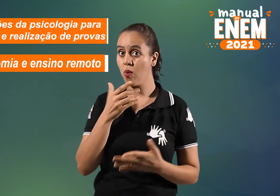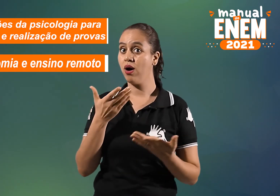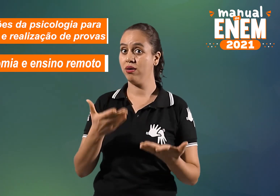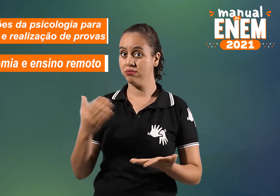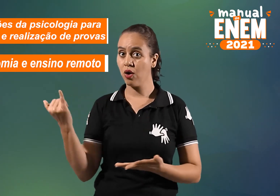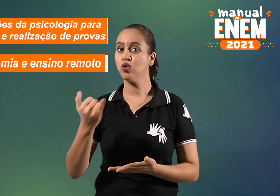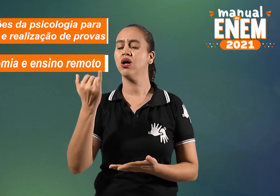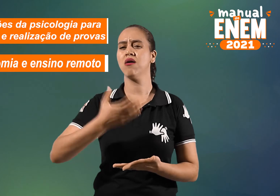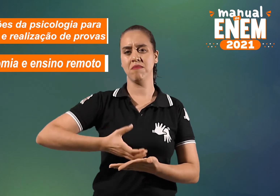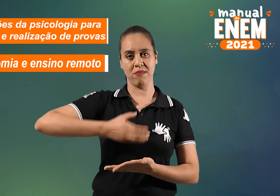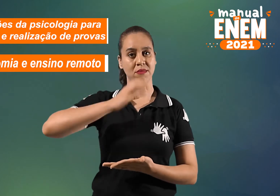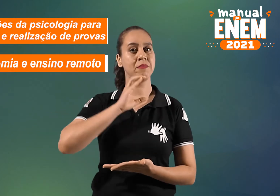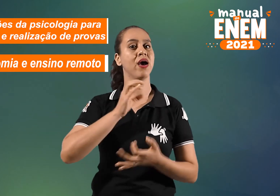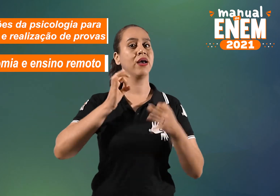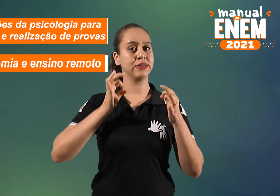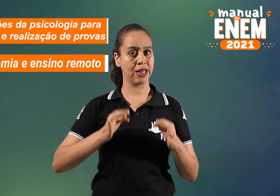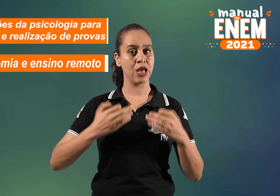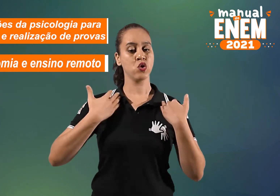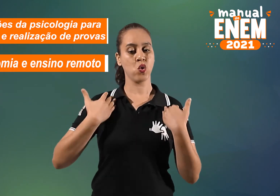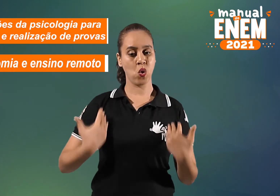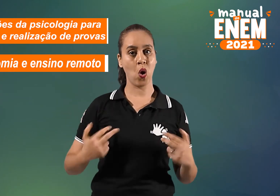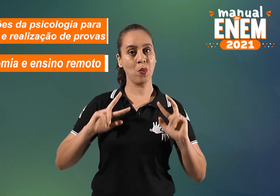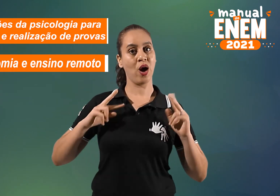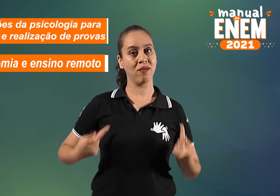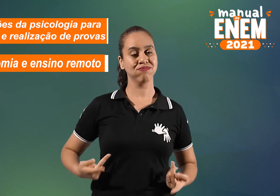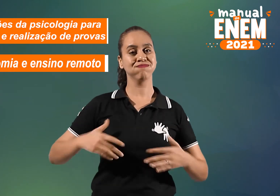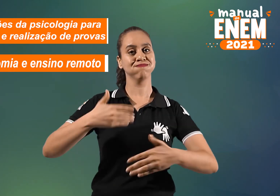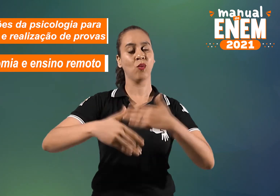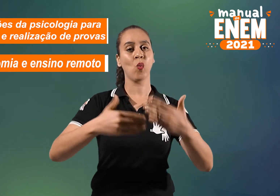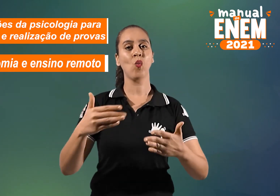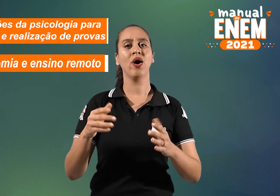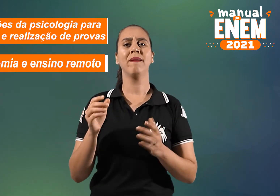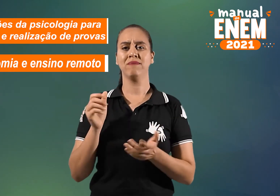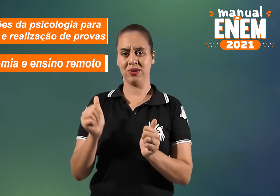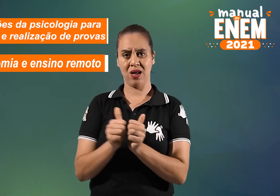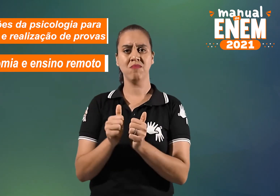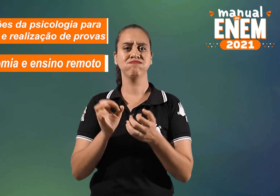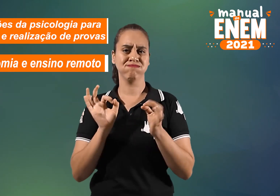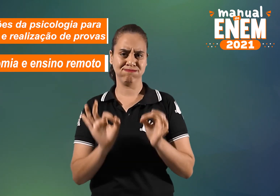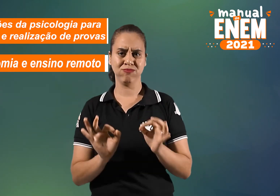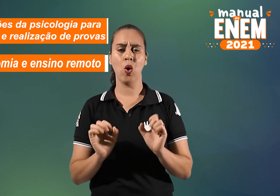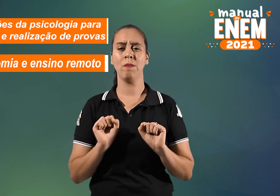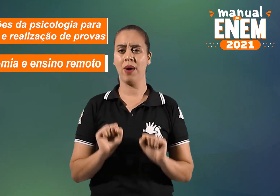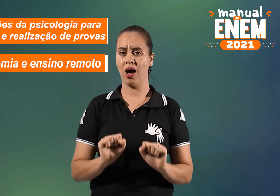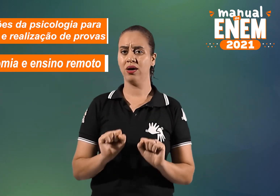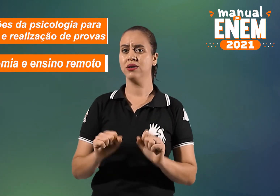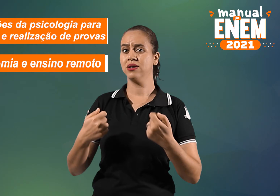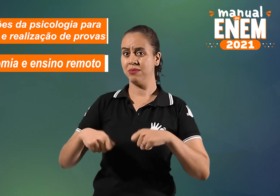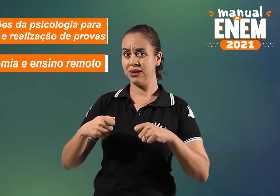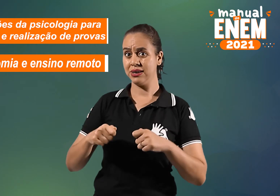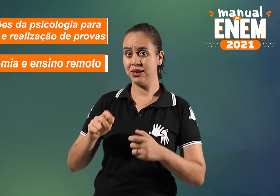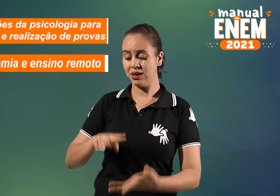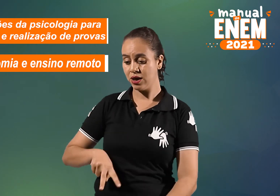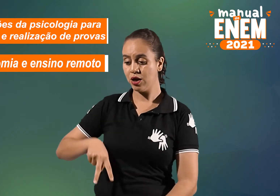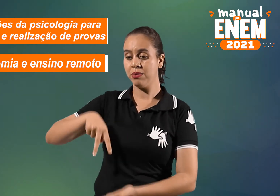água, pois ela é importante para manter-se hidratado. Coloque-a próximo, mas também em uma distância que você precise